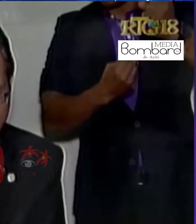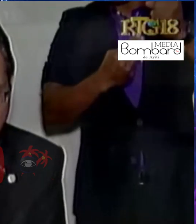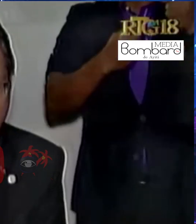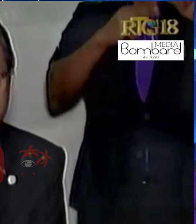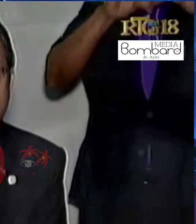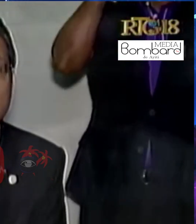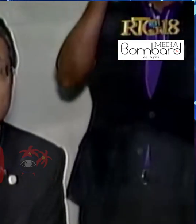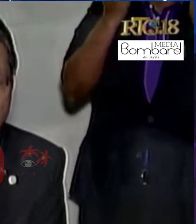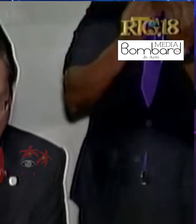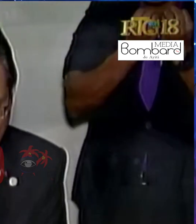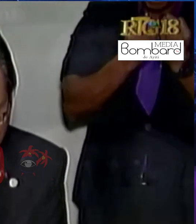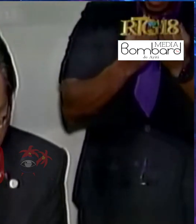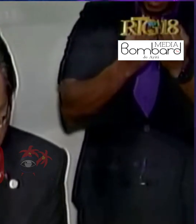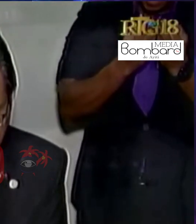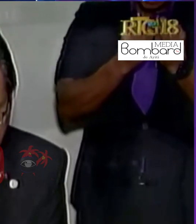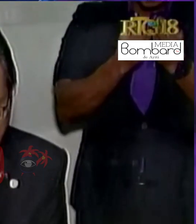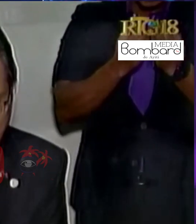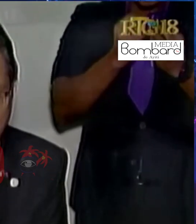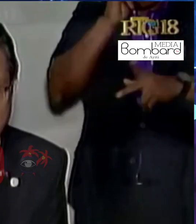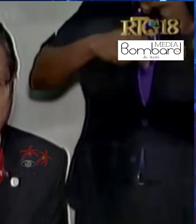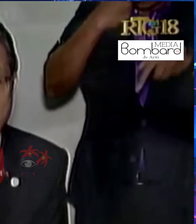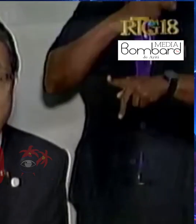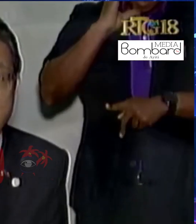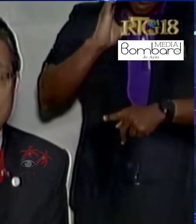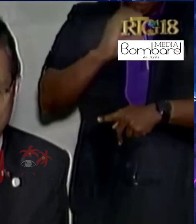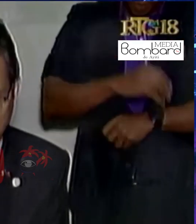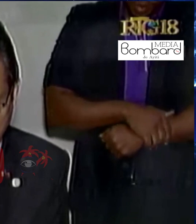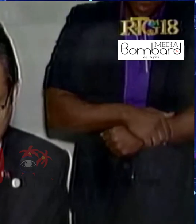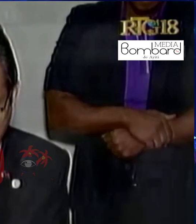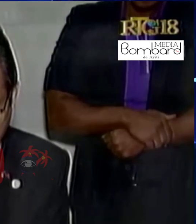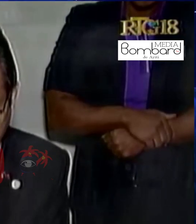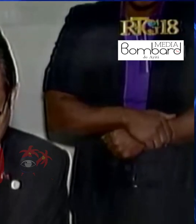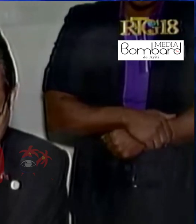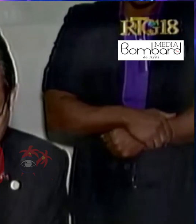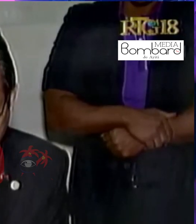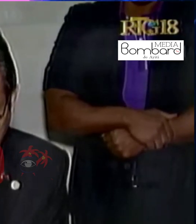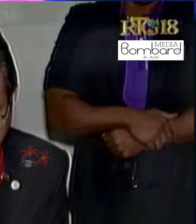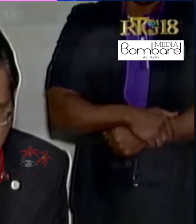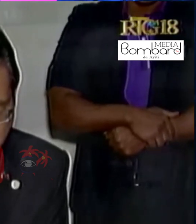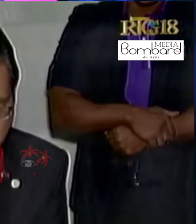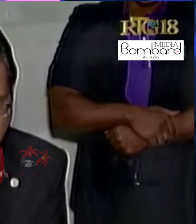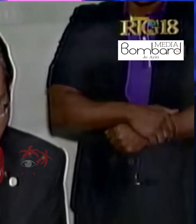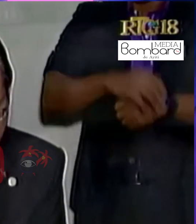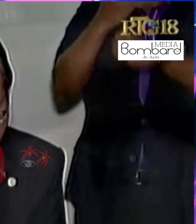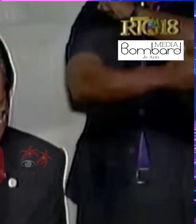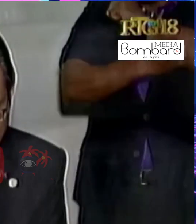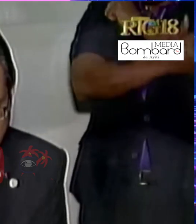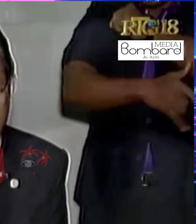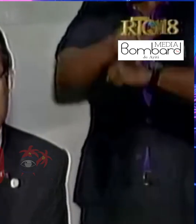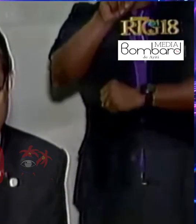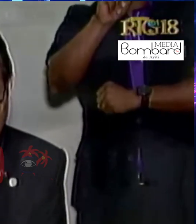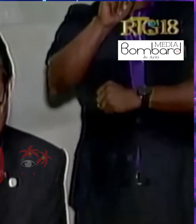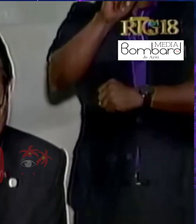gouvernementales taïwanaises à but non lucratif, bien connues à Taïwan qu'un peu